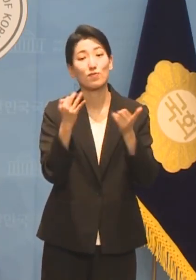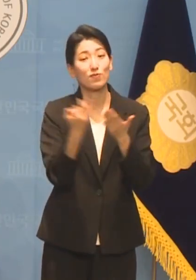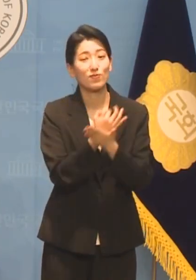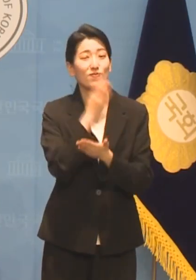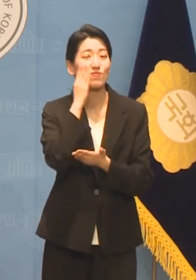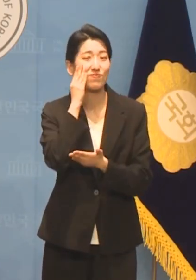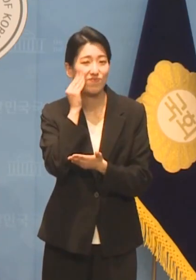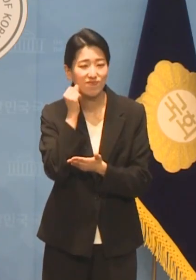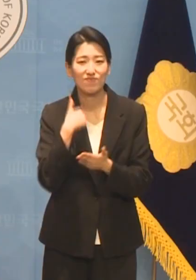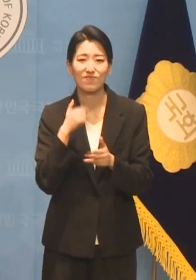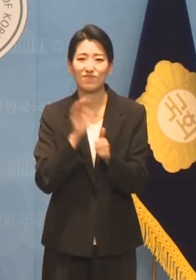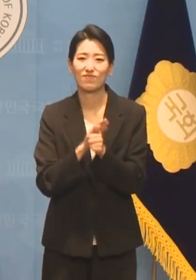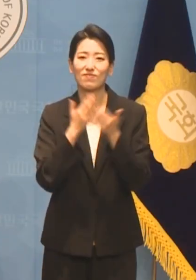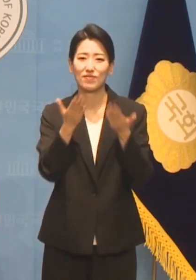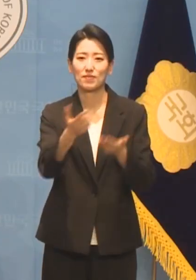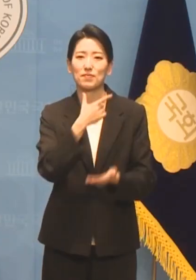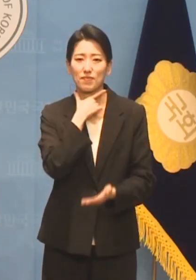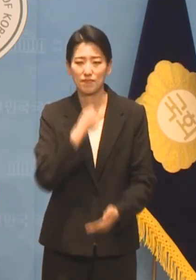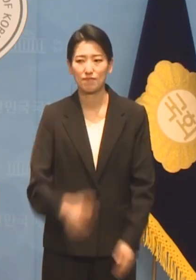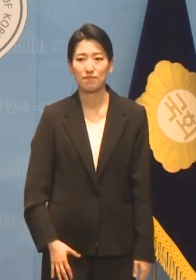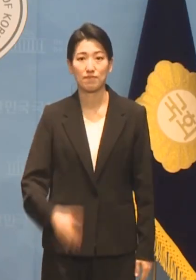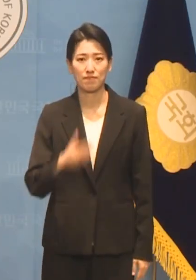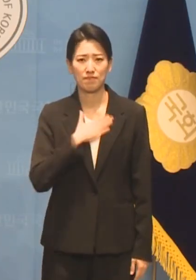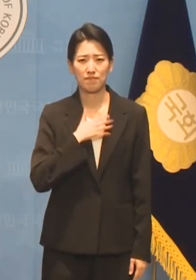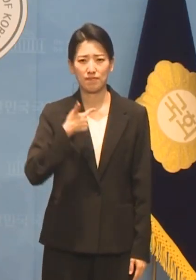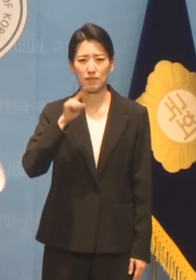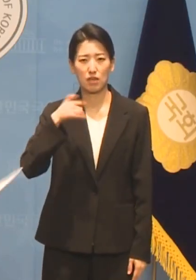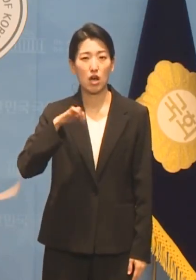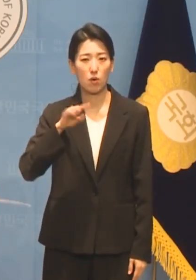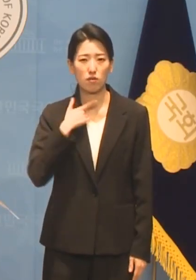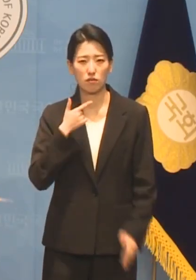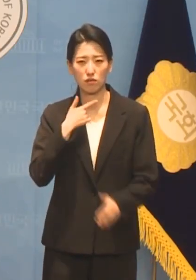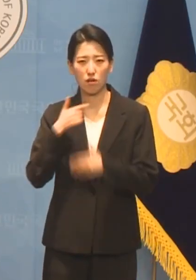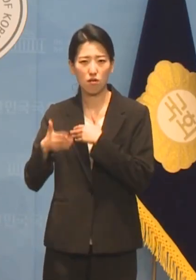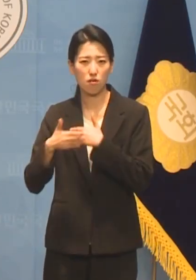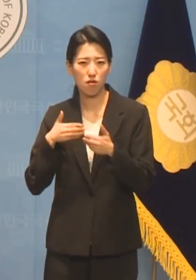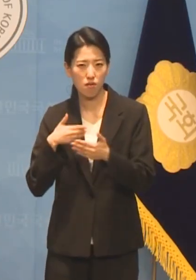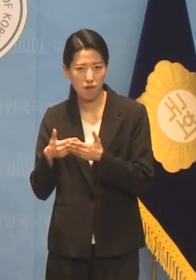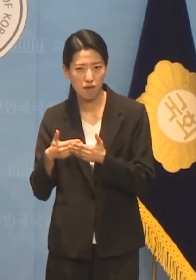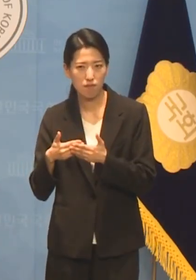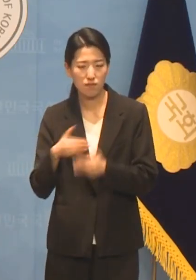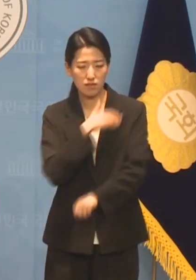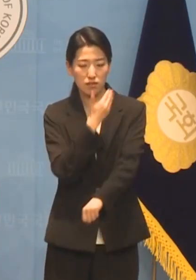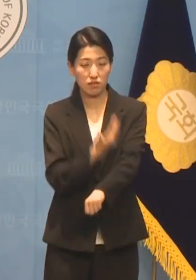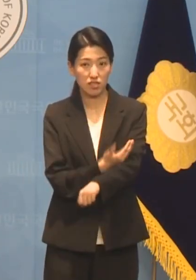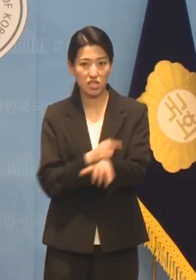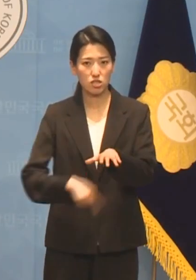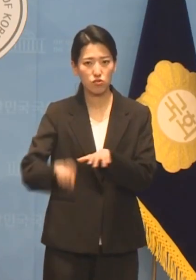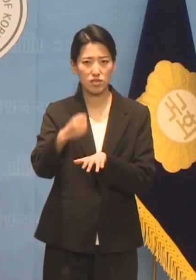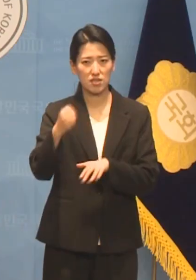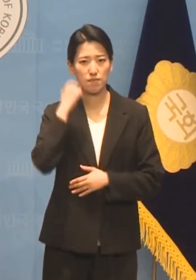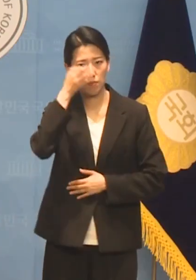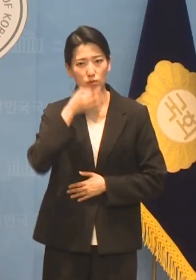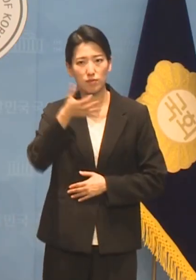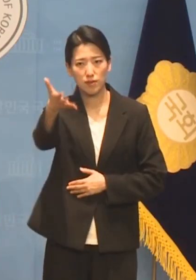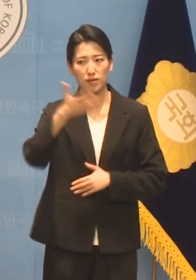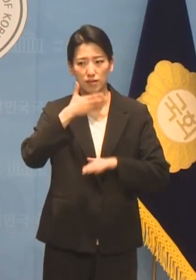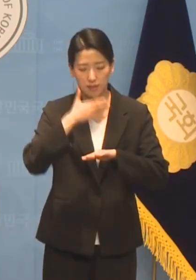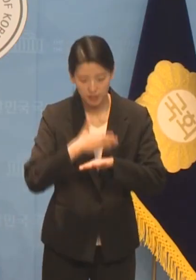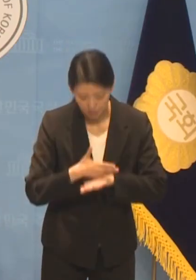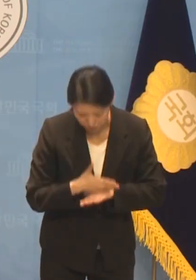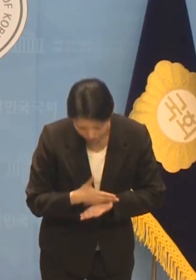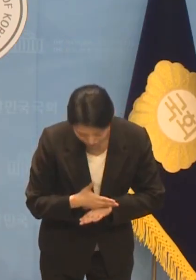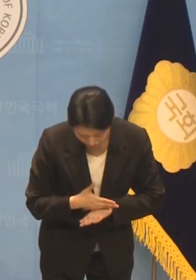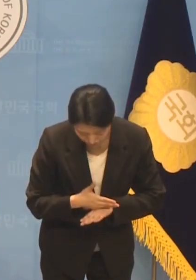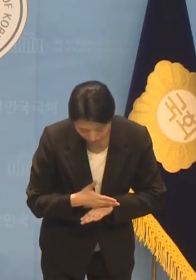든든히 채우겠습니다. 저 나경원 실력과 경험 그리고 추진력으로 해 나가겠습니다. 고맙습니다.